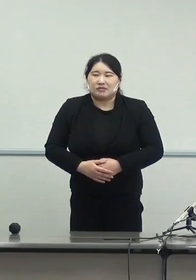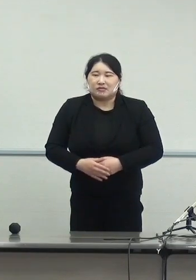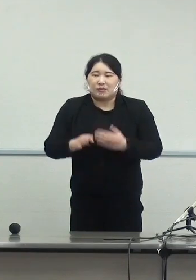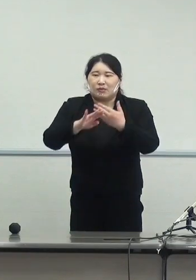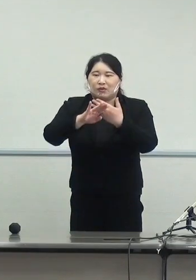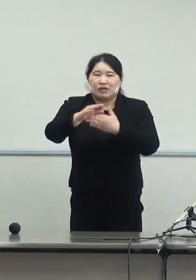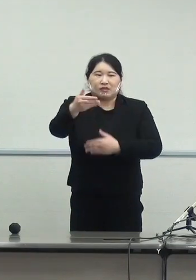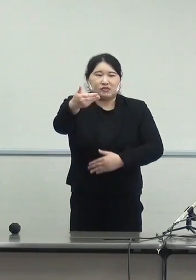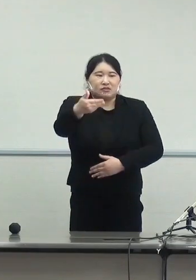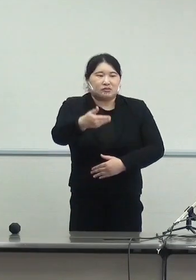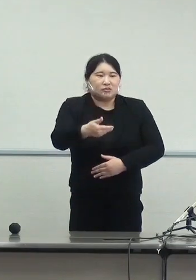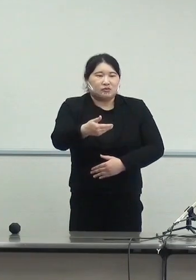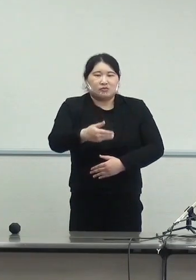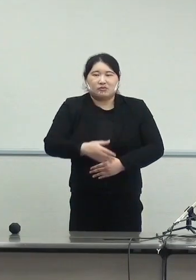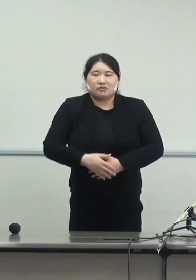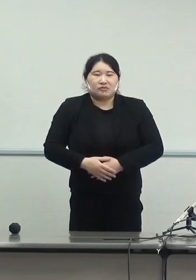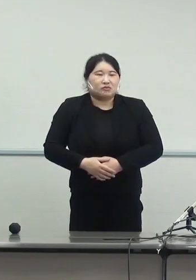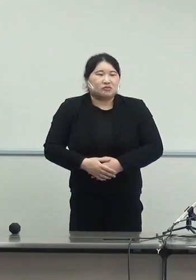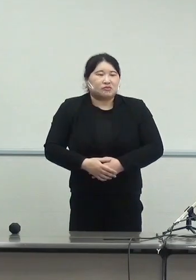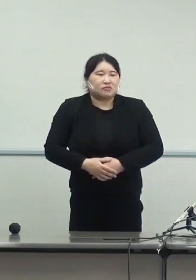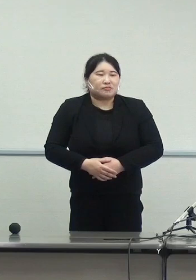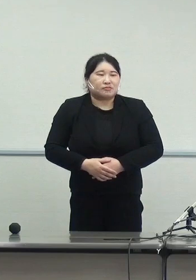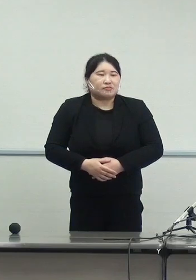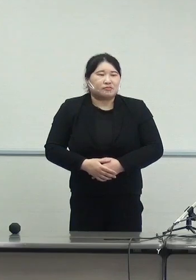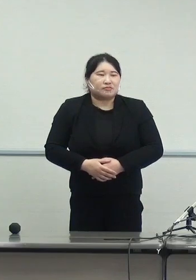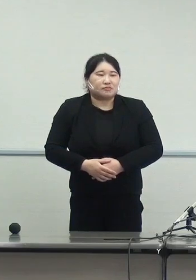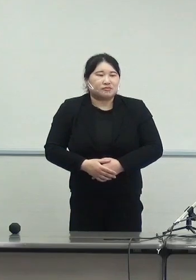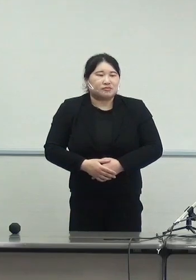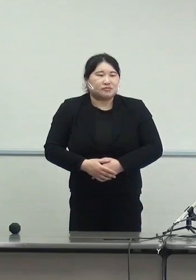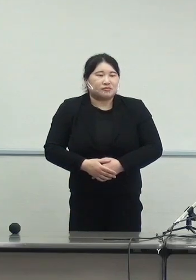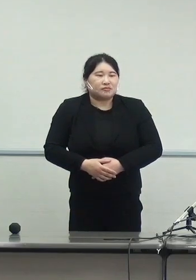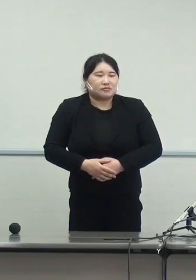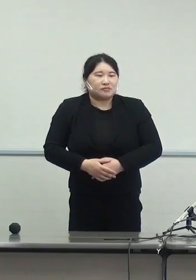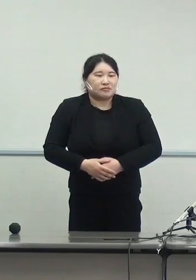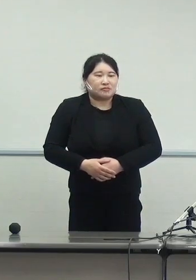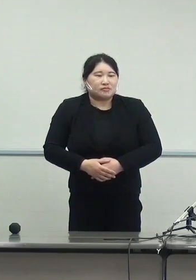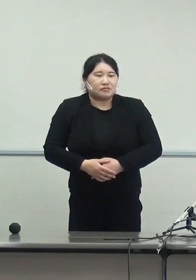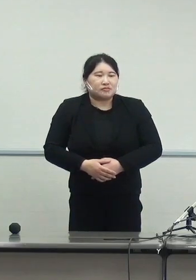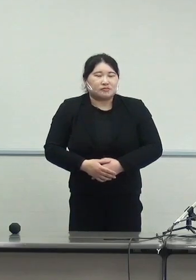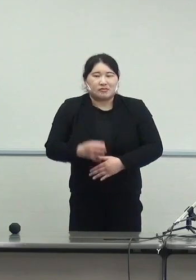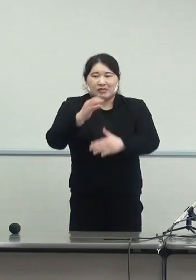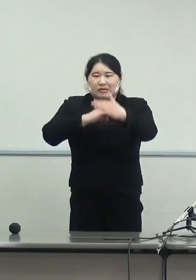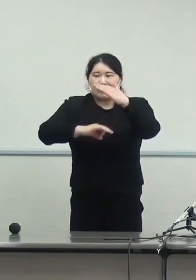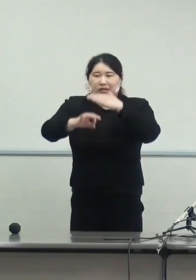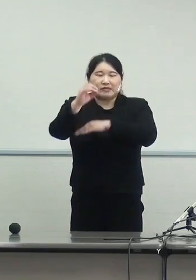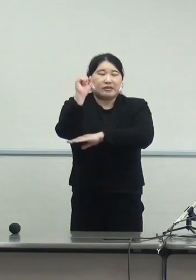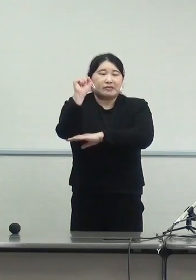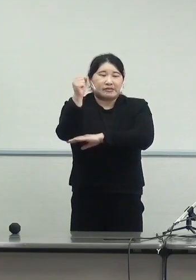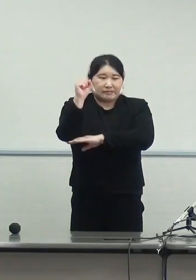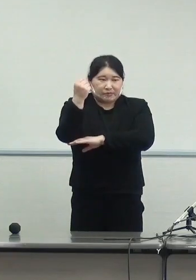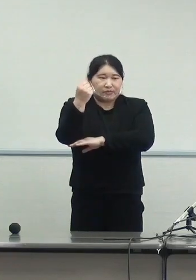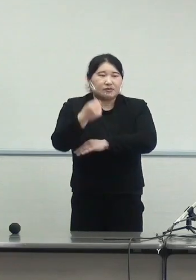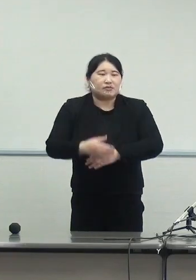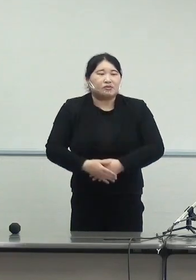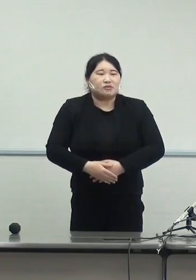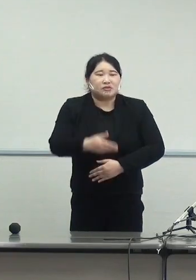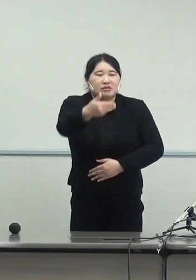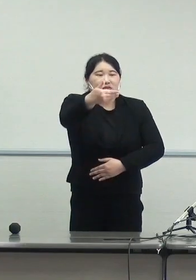他にご質問はございませんか。 一番前で、はい、 朝日新聞の林と申します。 お願いします